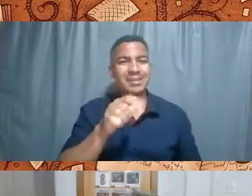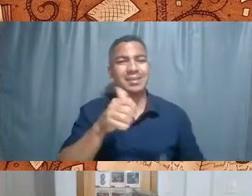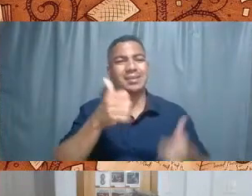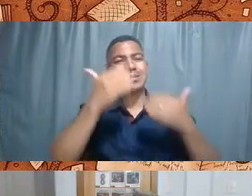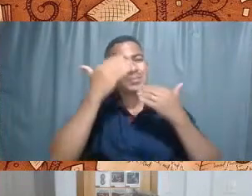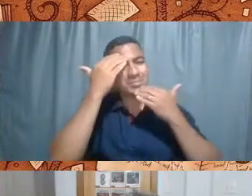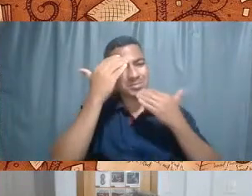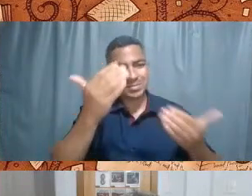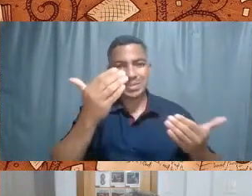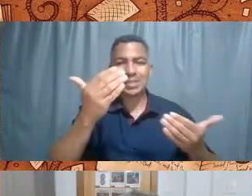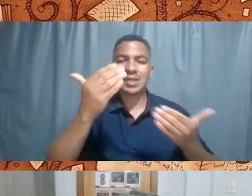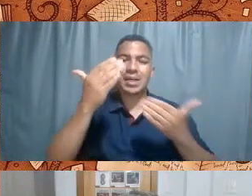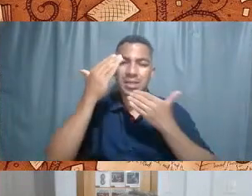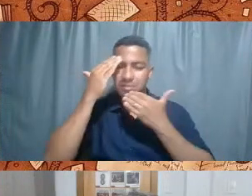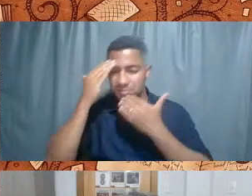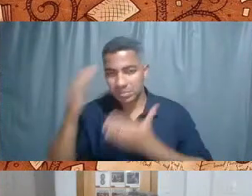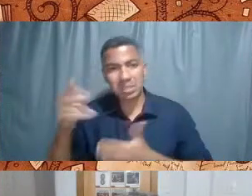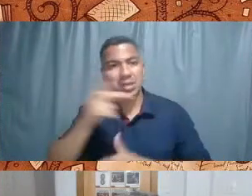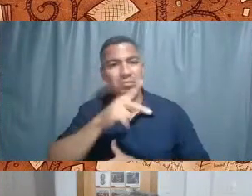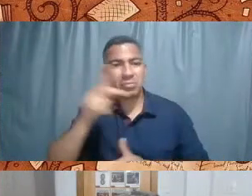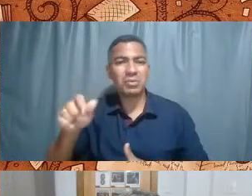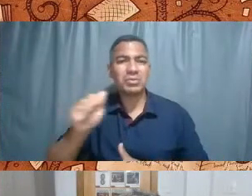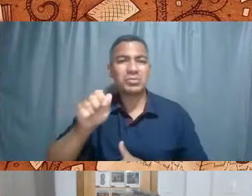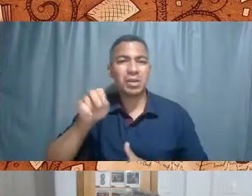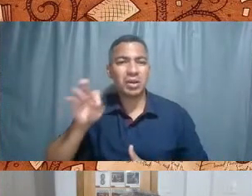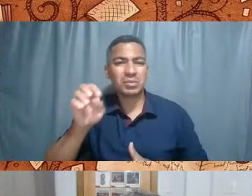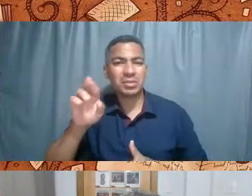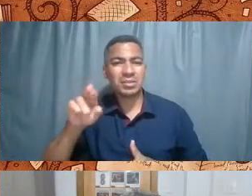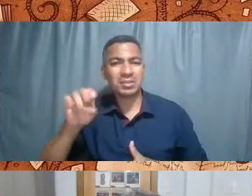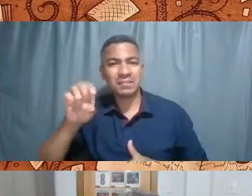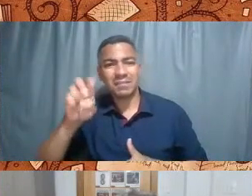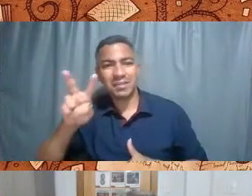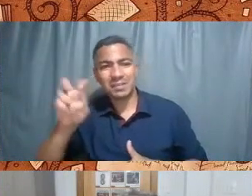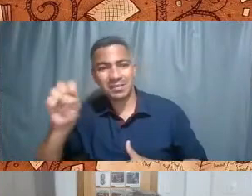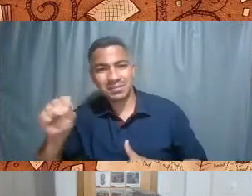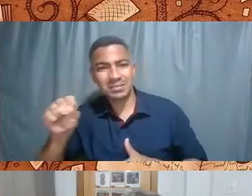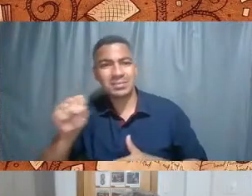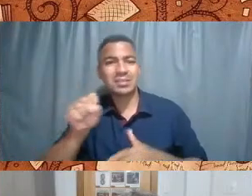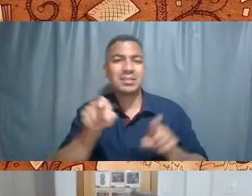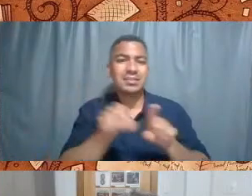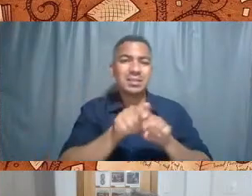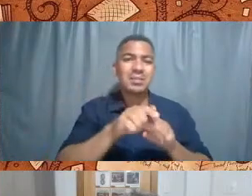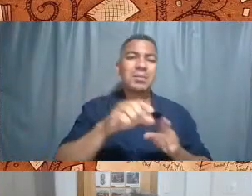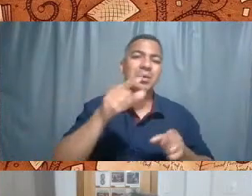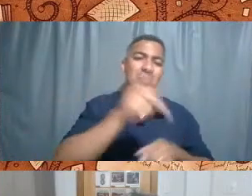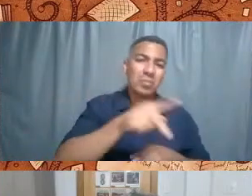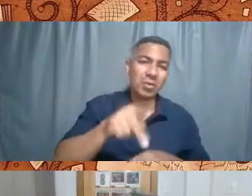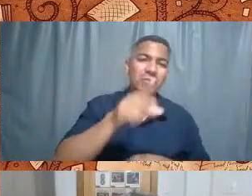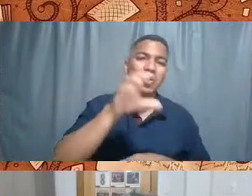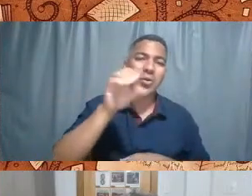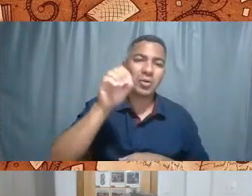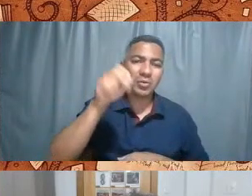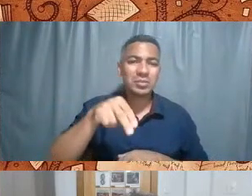obrigado, professor Conceição, obrigado, André, né, professor Conceição, por favor.